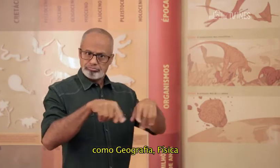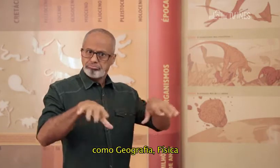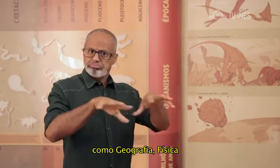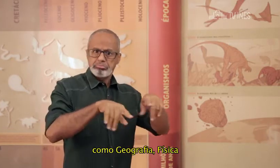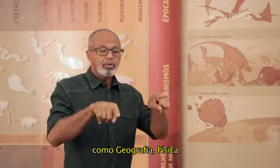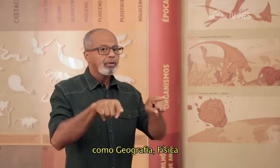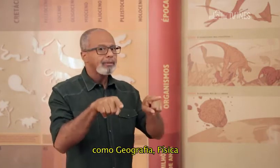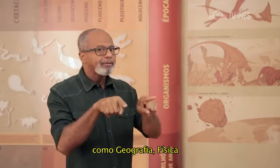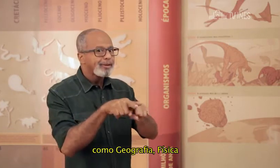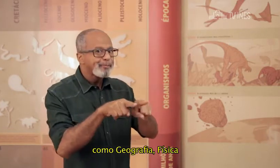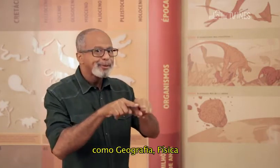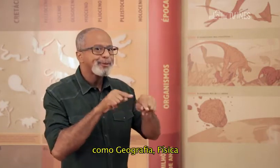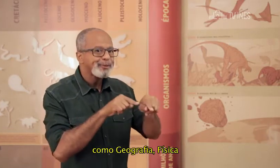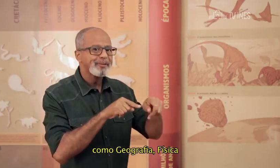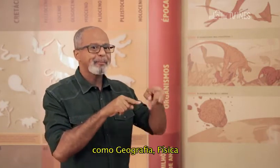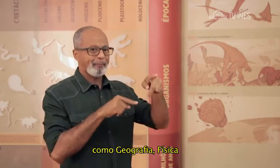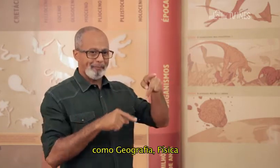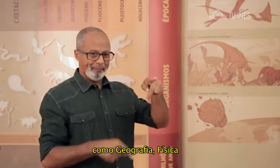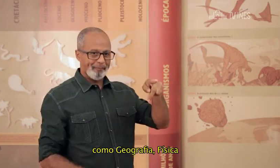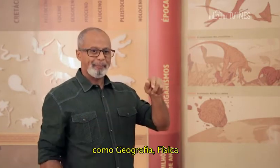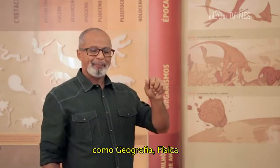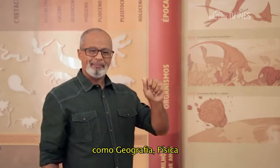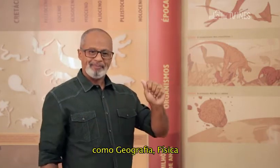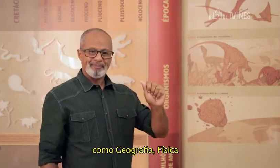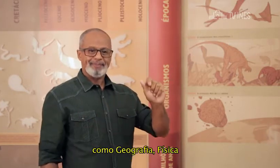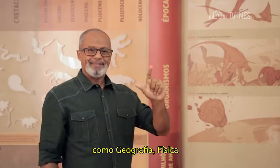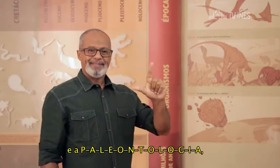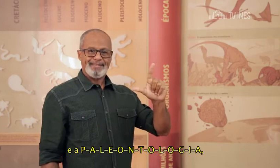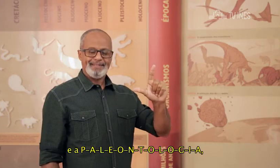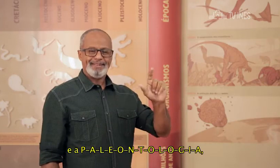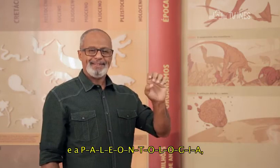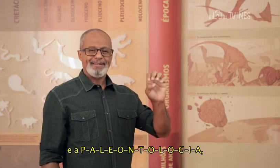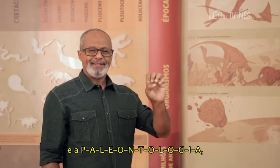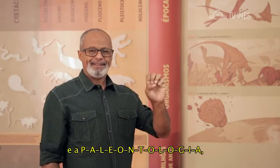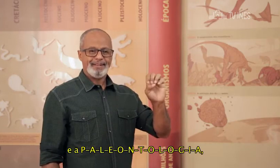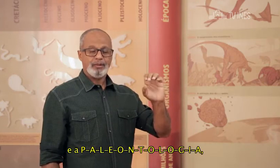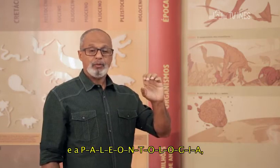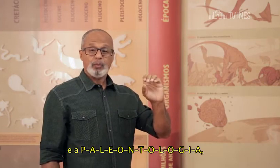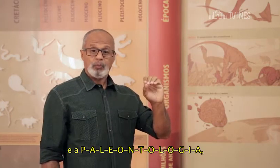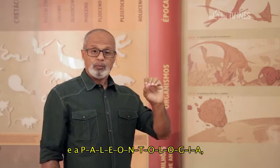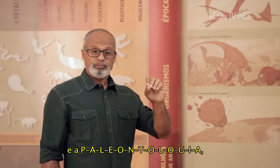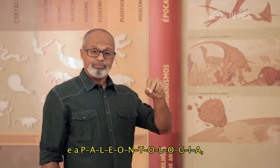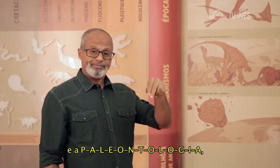e a paleontologia.